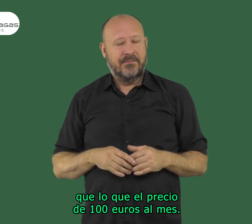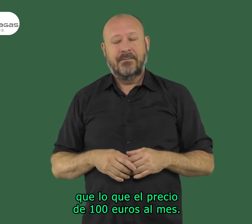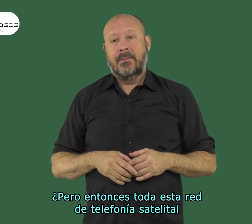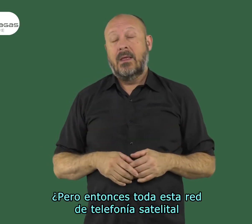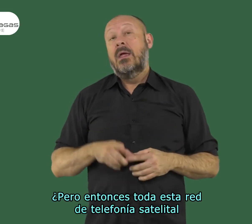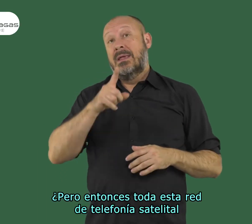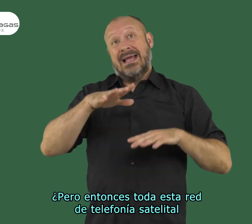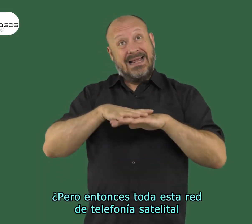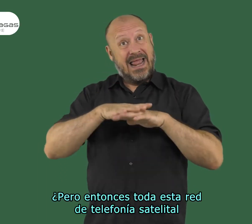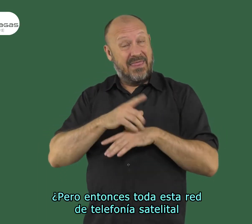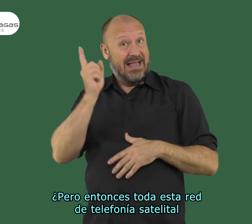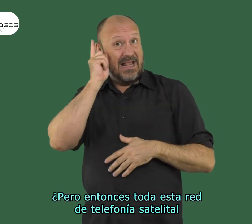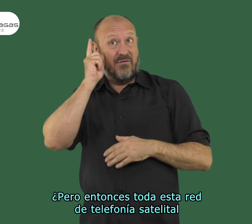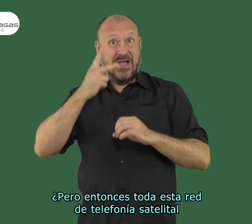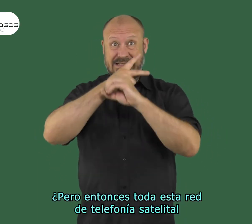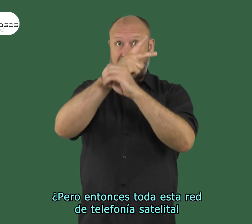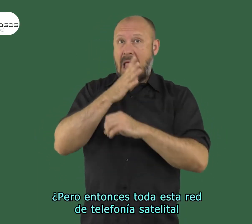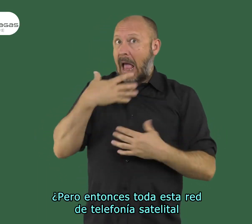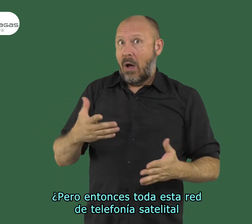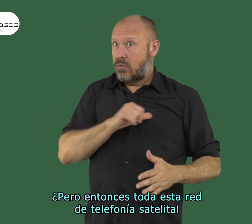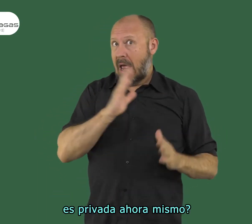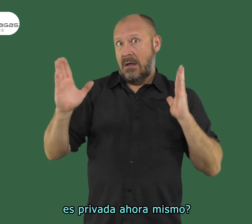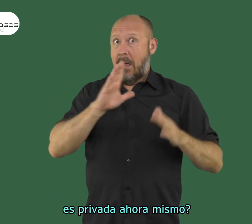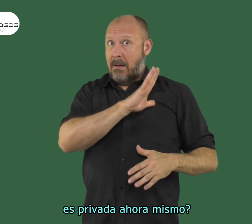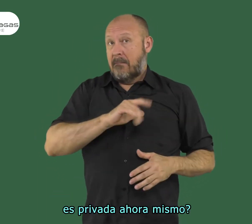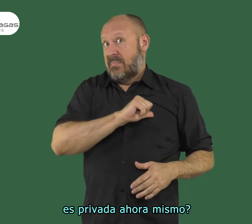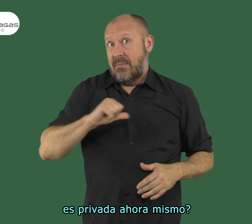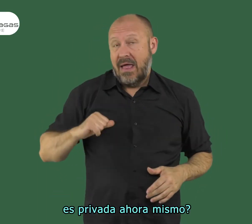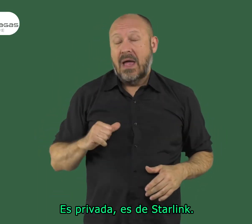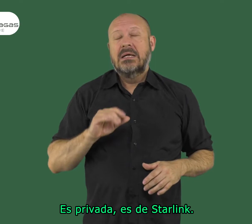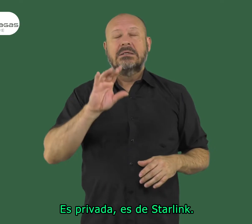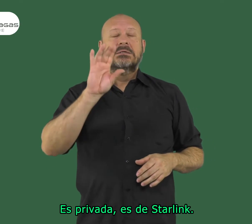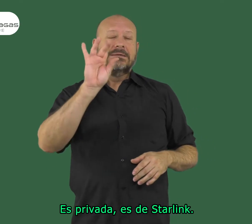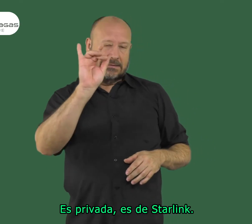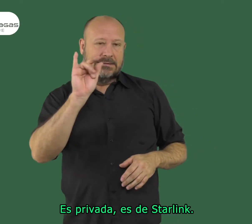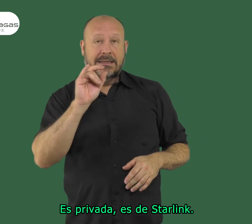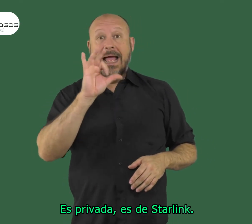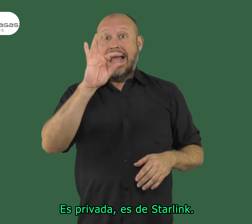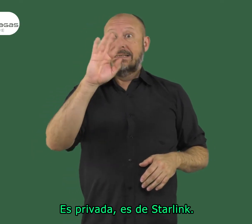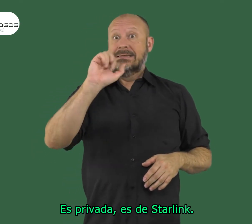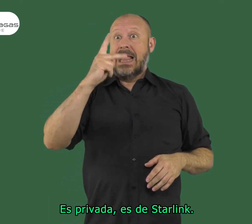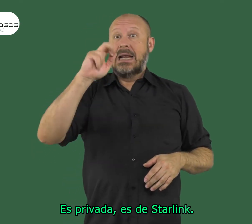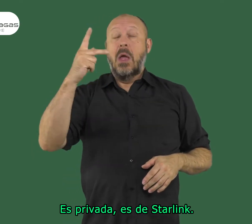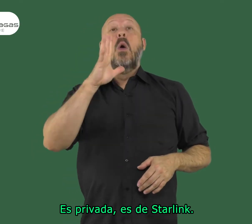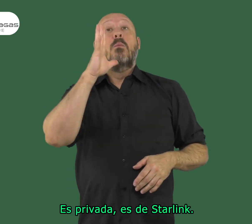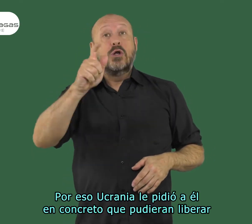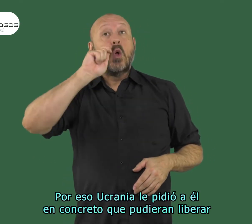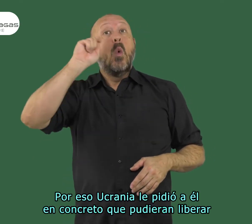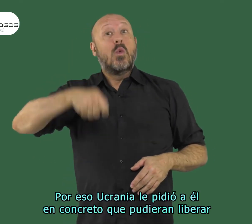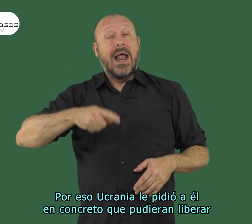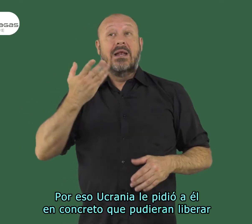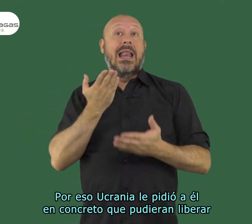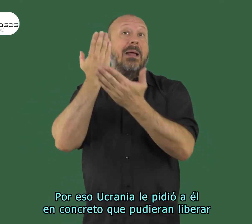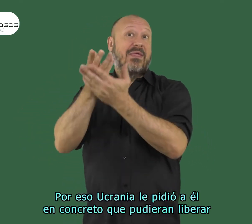al mes. Pero entonces toda esta red de telefonía satelital es privada ahora mismo. Es privada, es de Starlink. Por